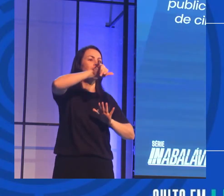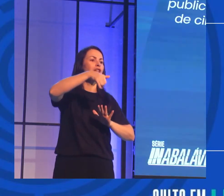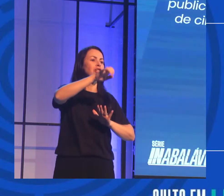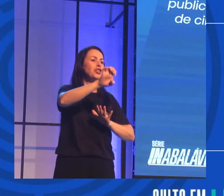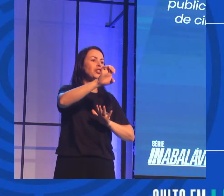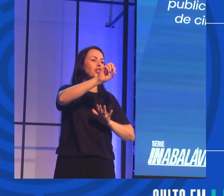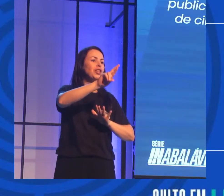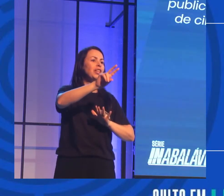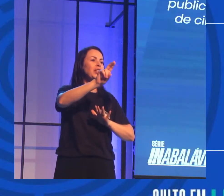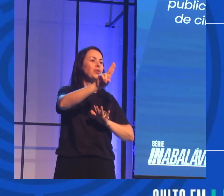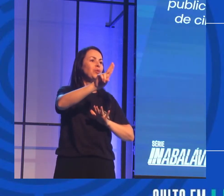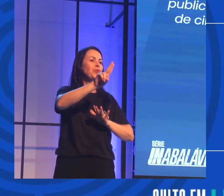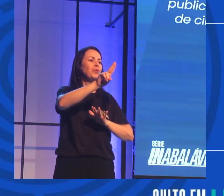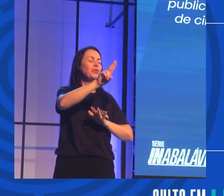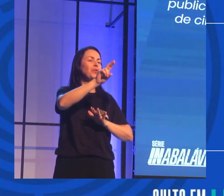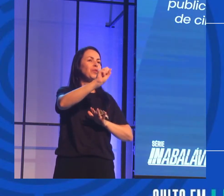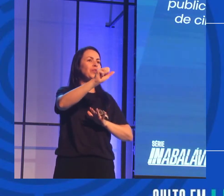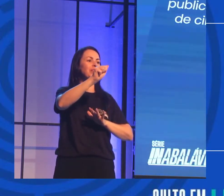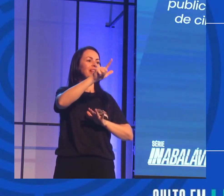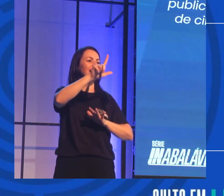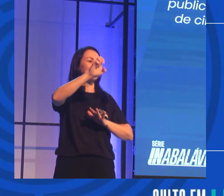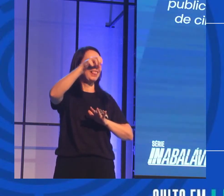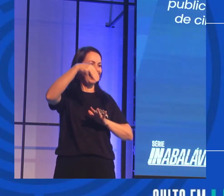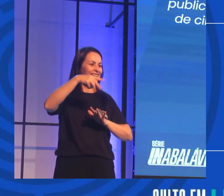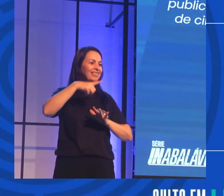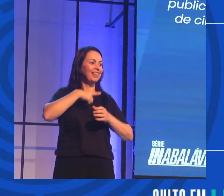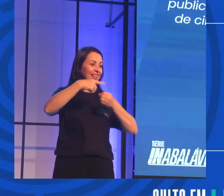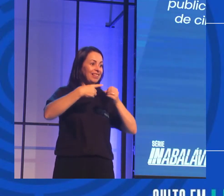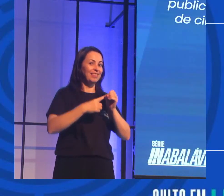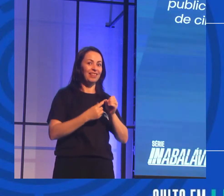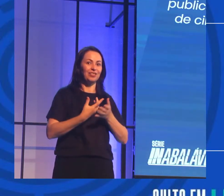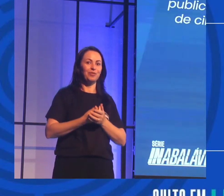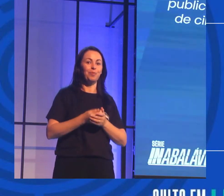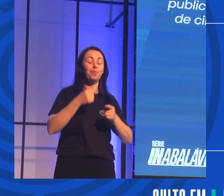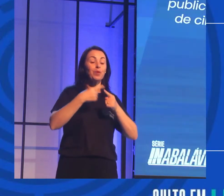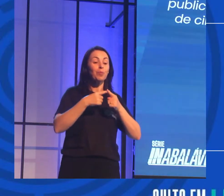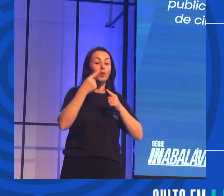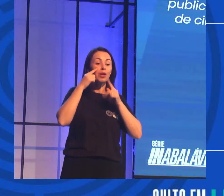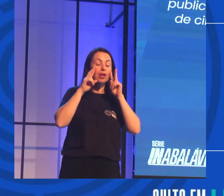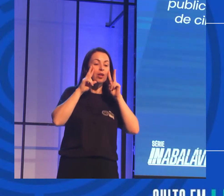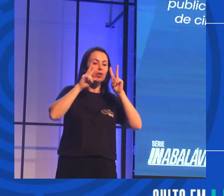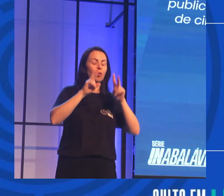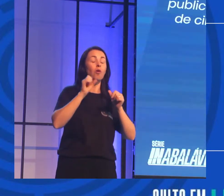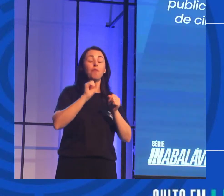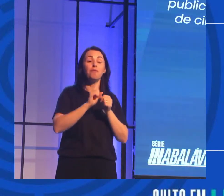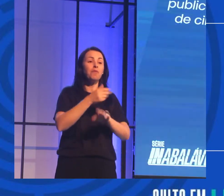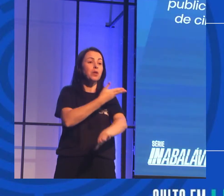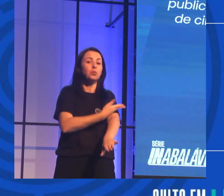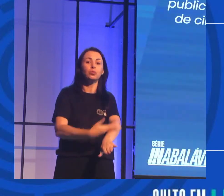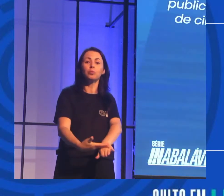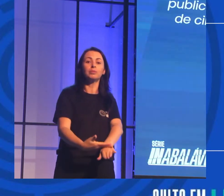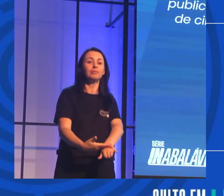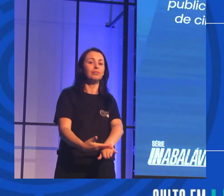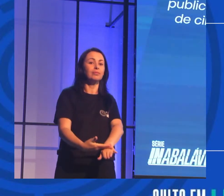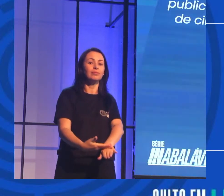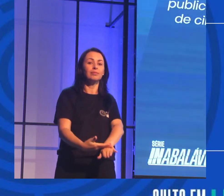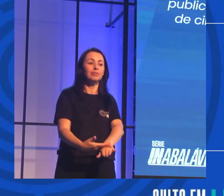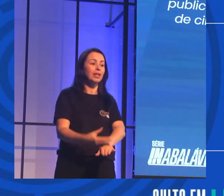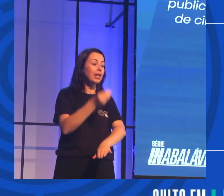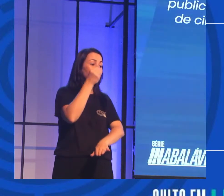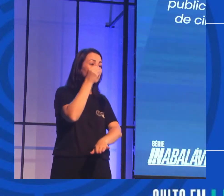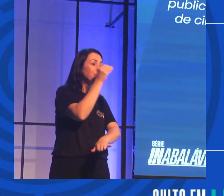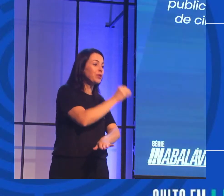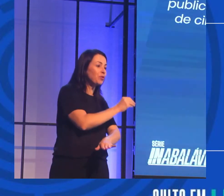de onde ele era, de onde ele veio, o Deus que ele de fato servia. E ali ele fez o que costumava fazer. E o que ele costumava